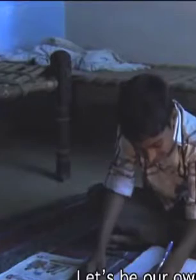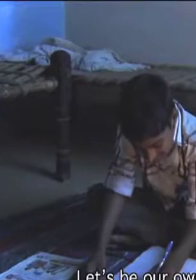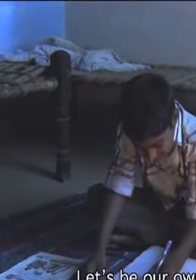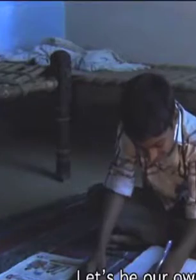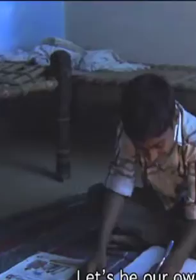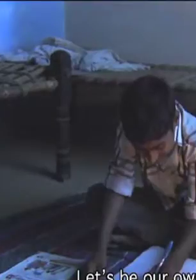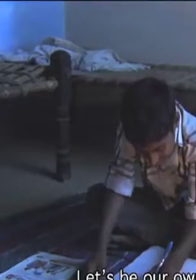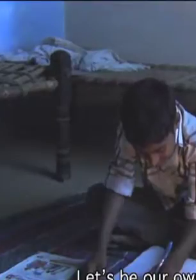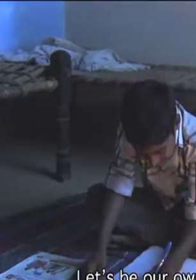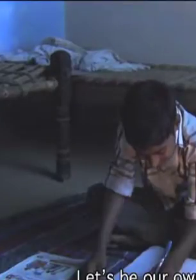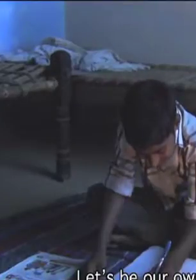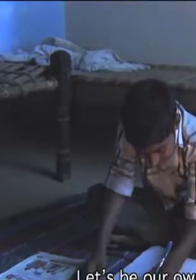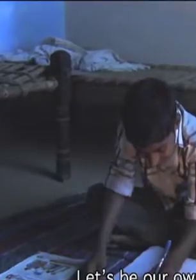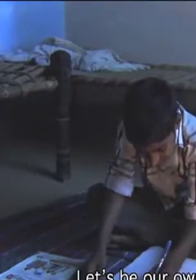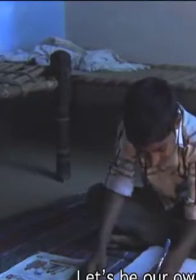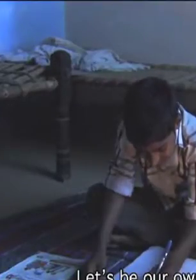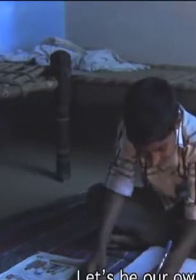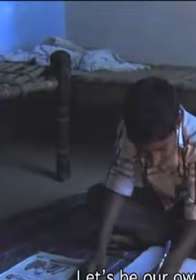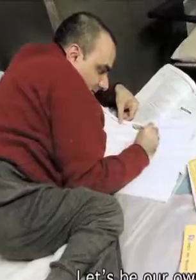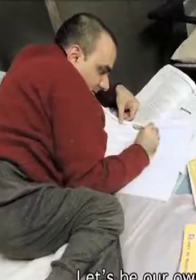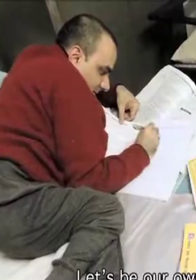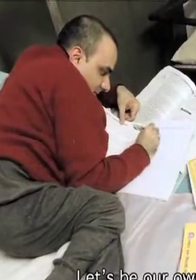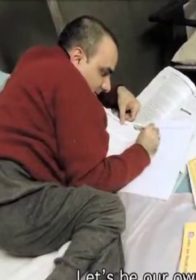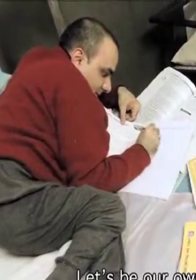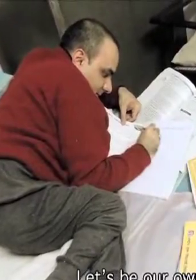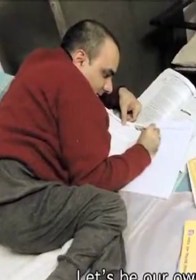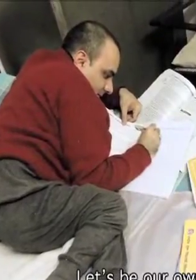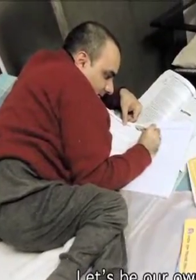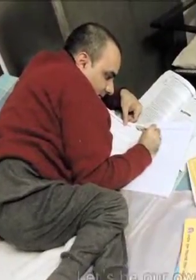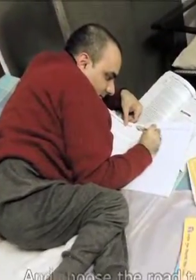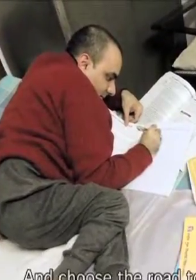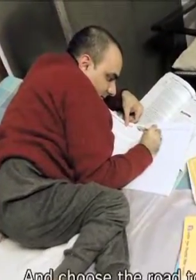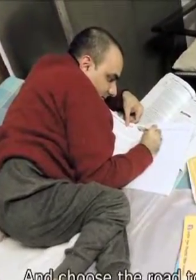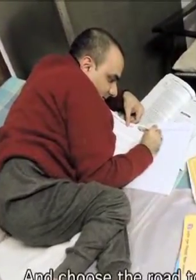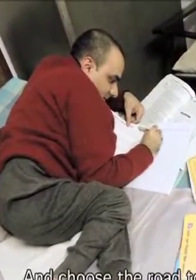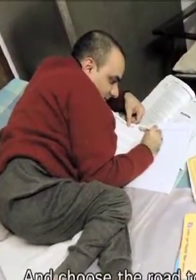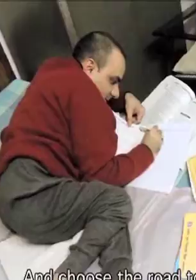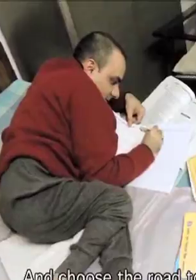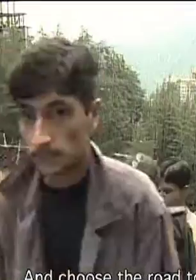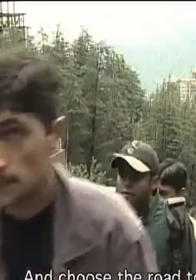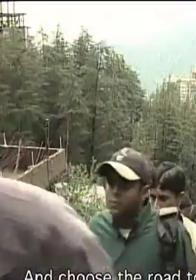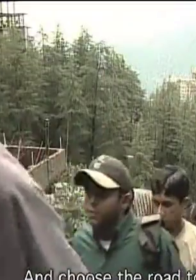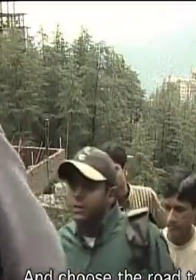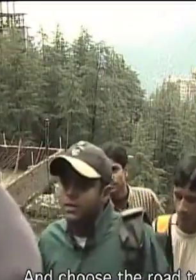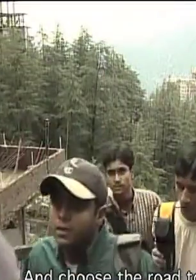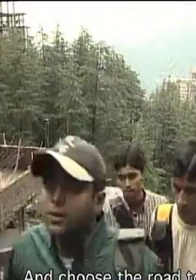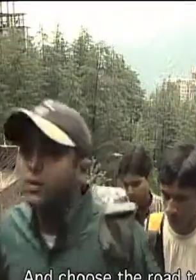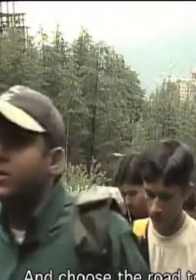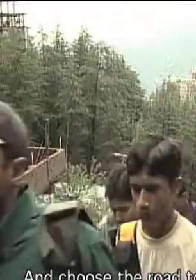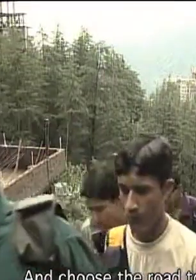हम अपना दीपक स्वयं बने, हम अपना रास्ता